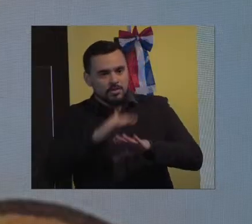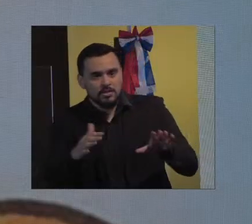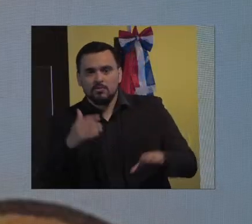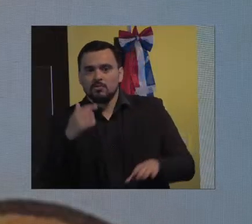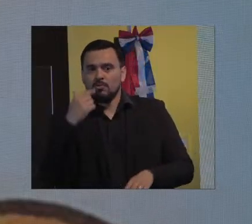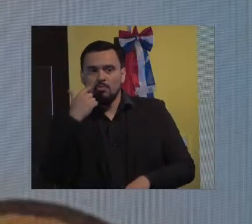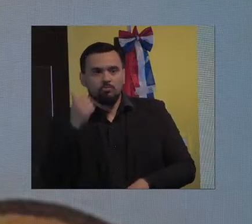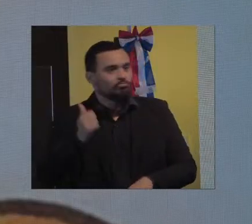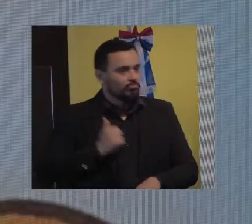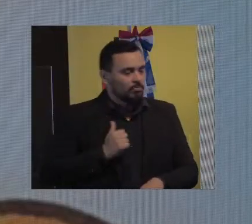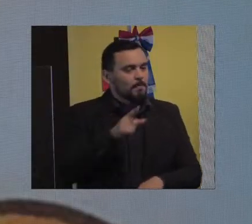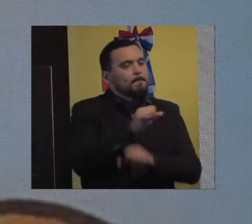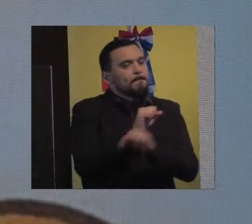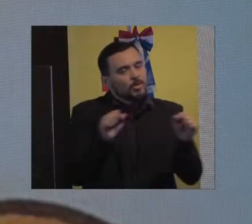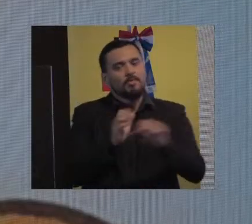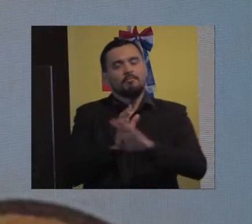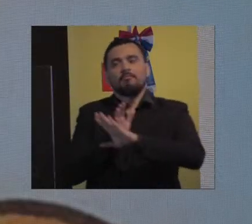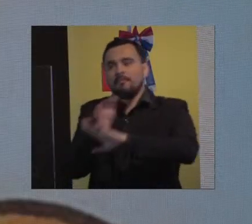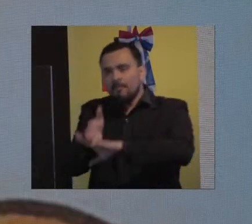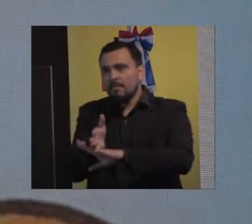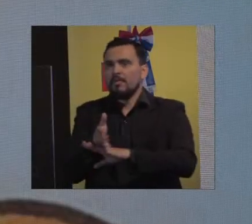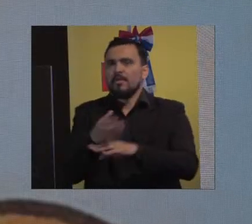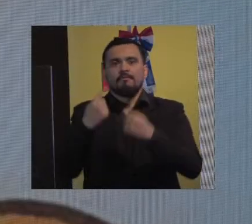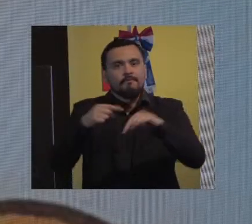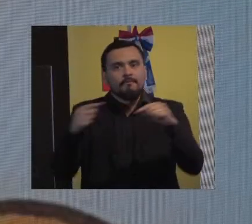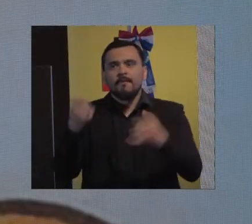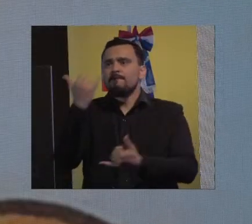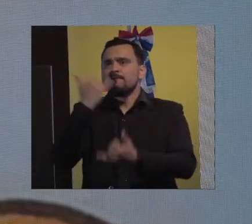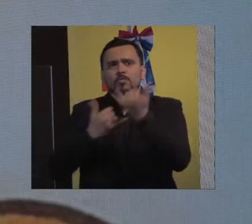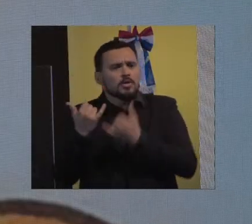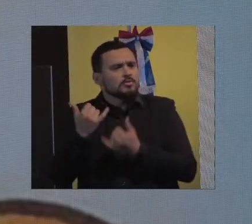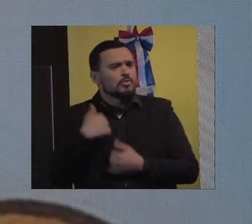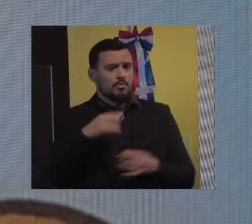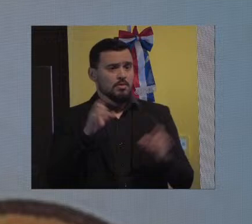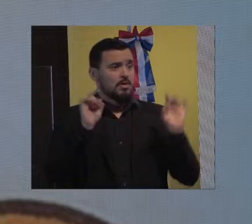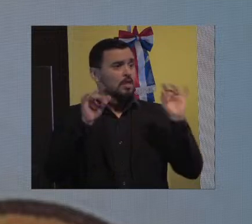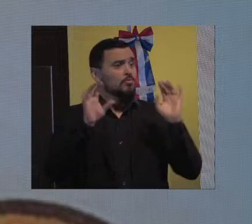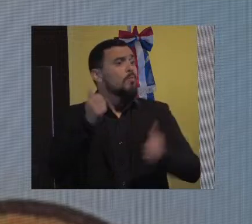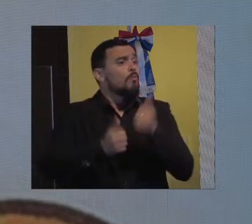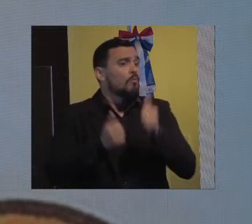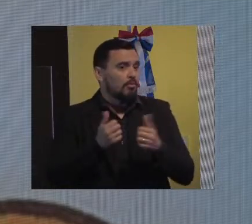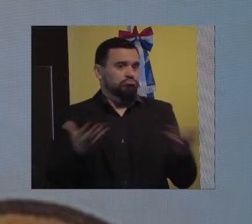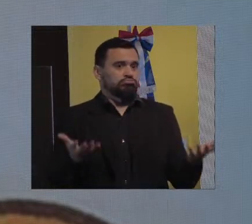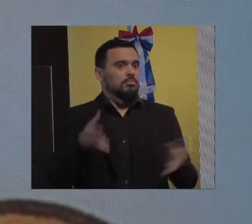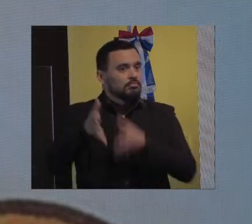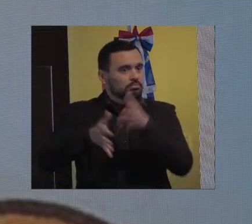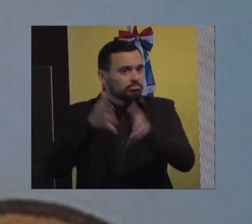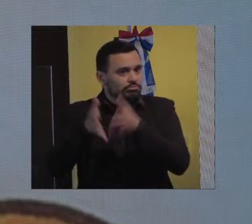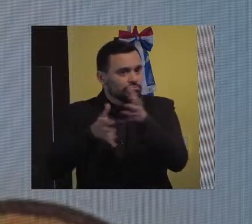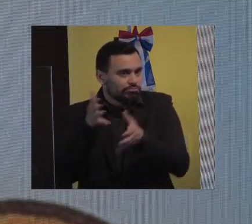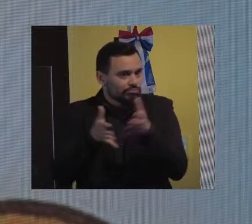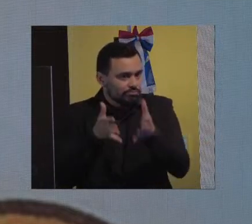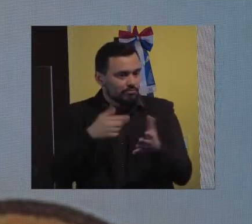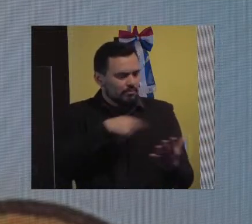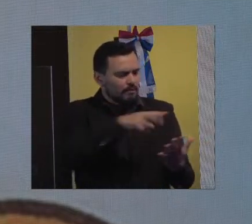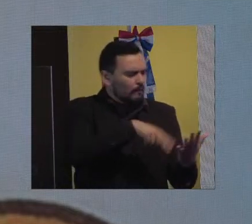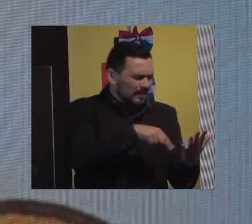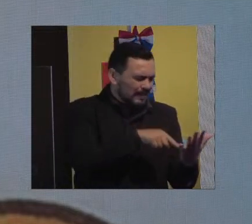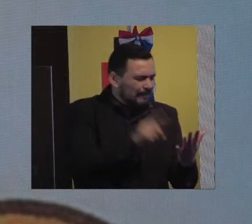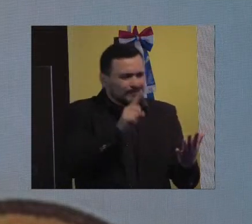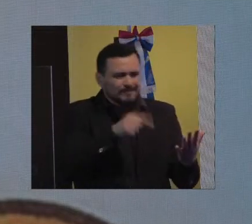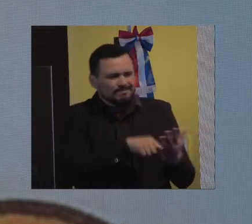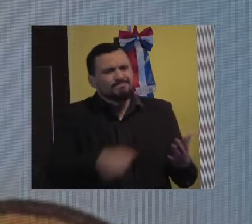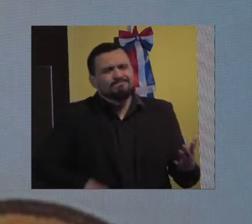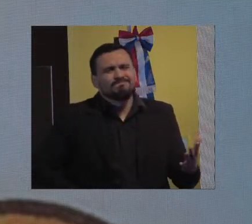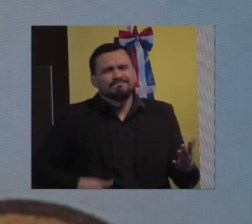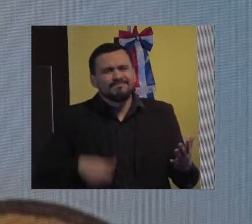niños, puedan acceder en su lenguaje más natural a los contenidos del Principito,